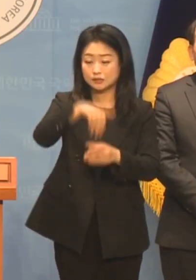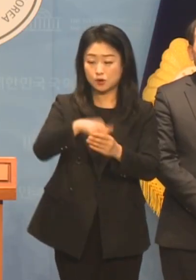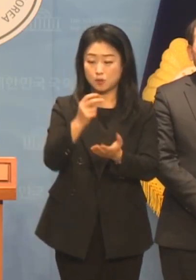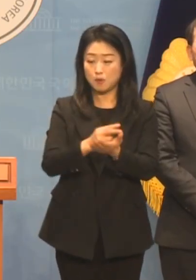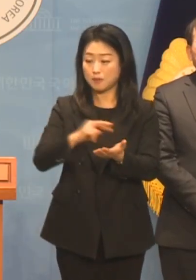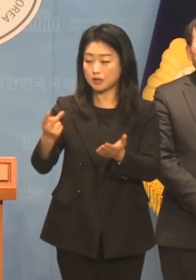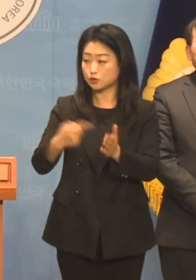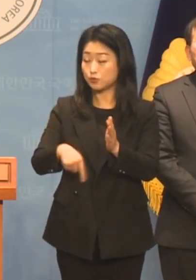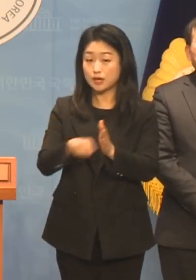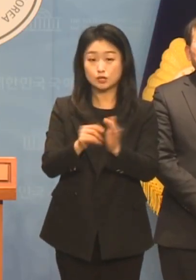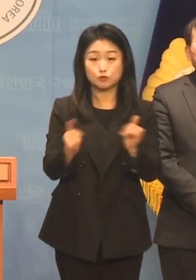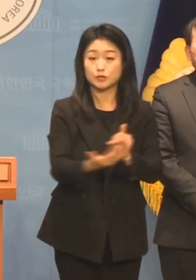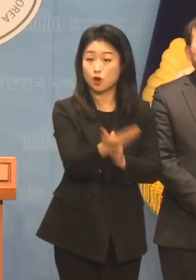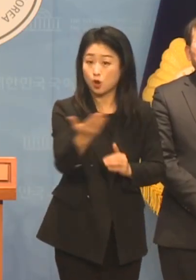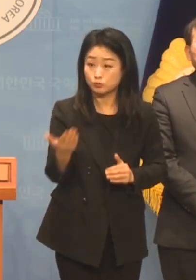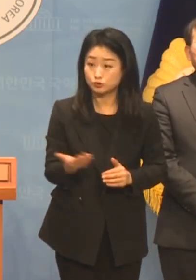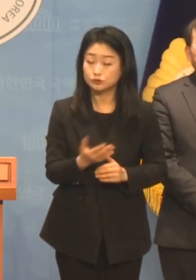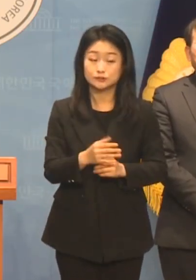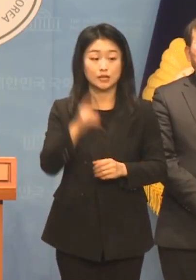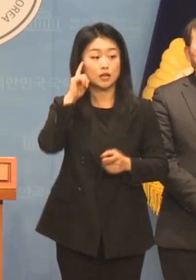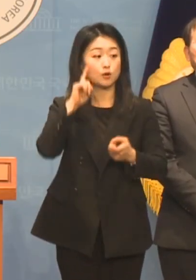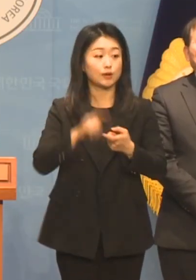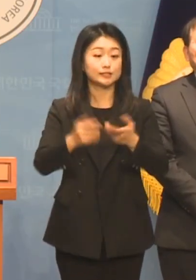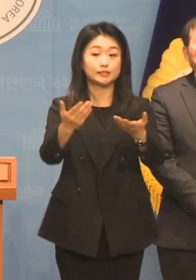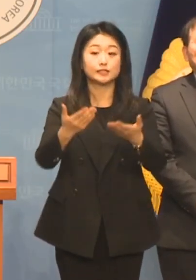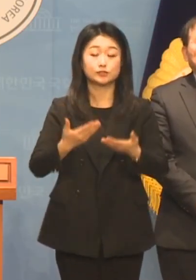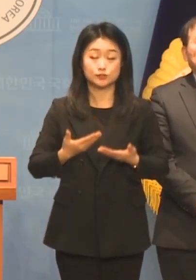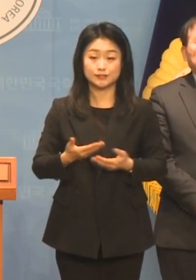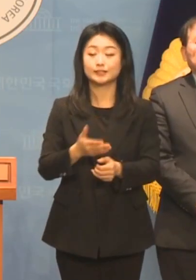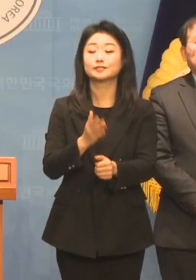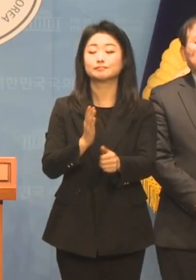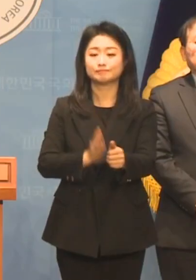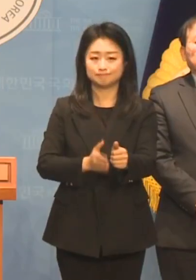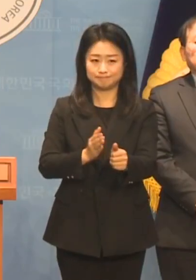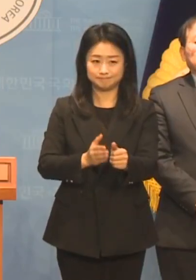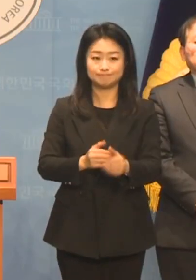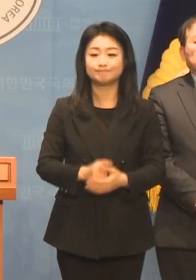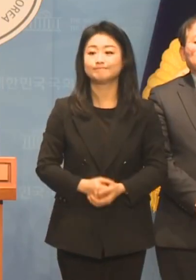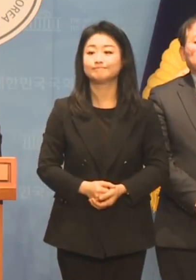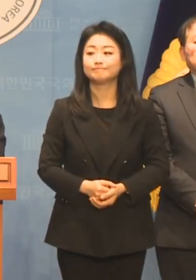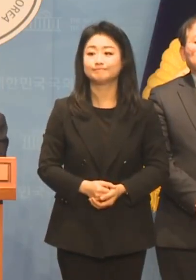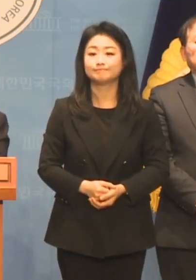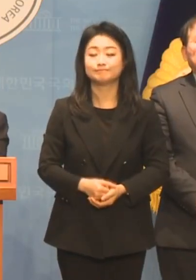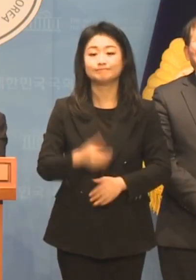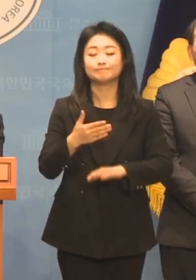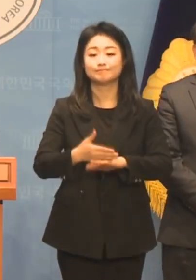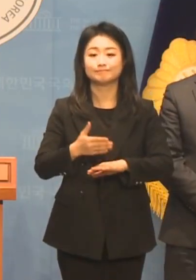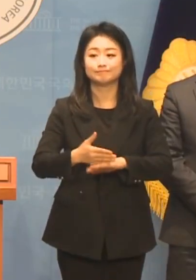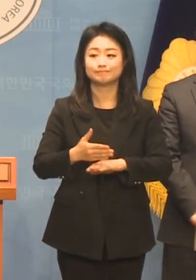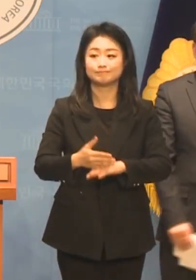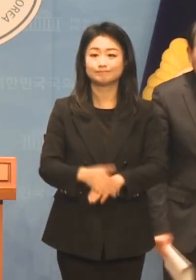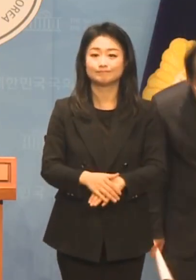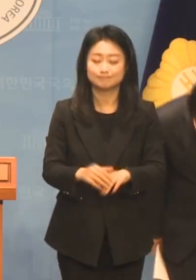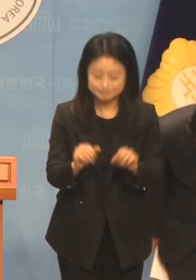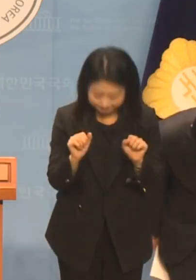수 있도록 국민과 언론인 여러분들의 많은 관심과 지지를 부탁드립니다. 감사합니다.